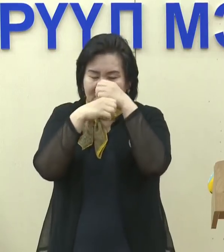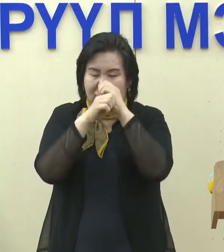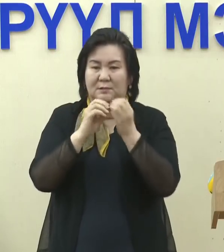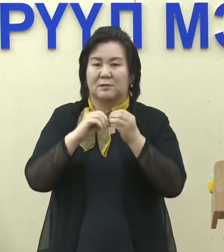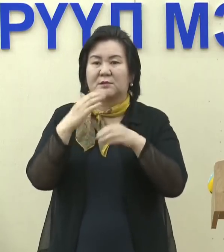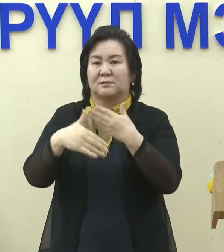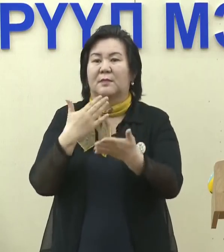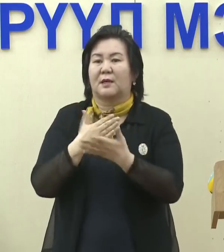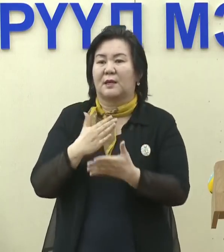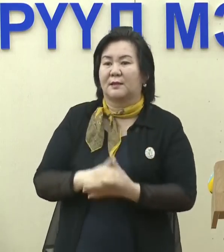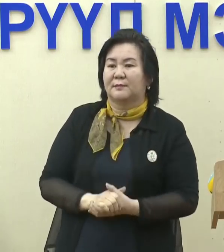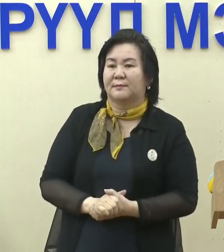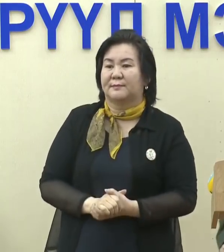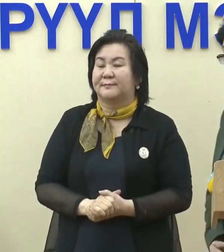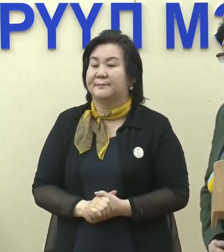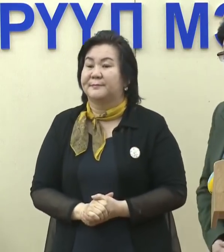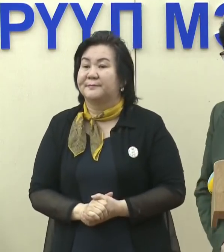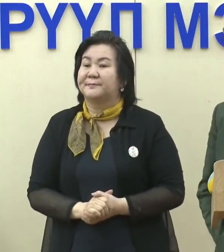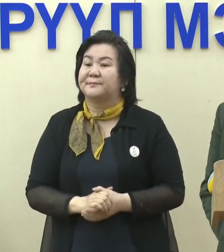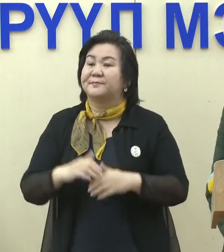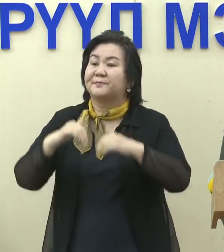байна.